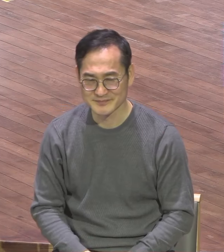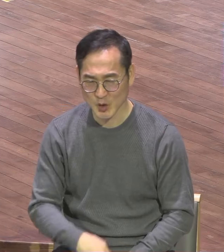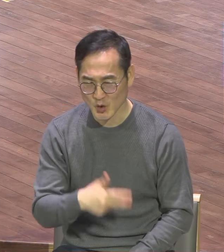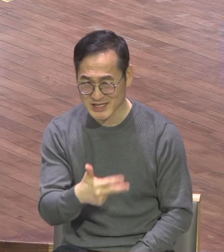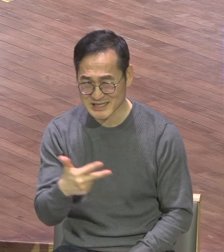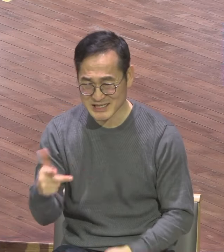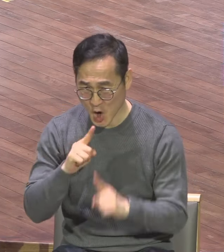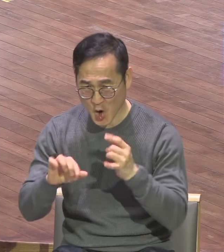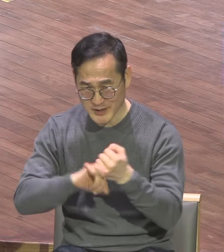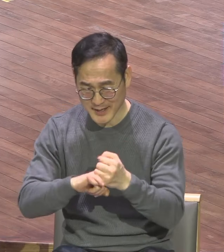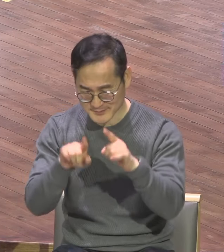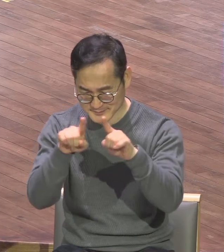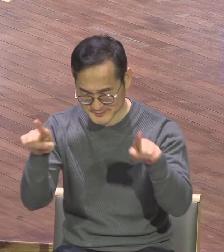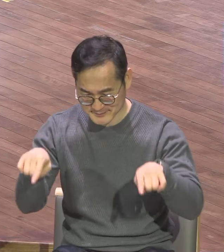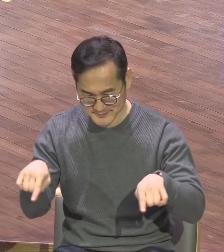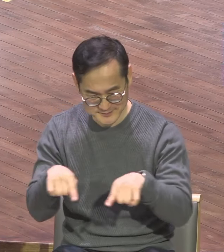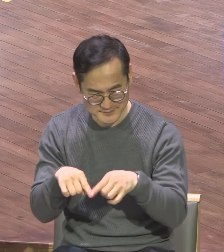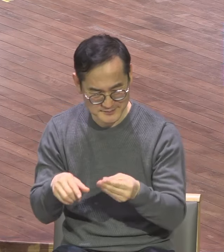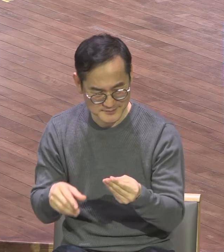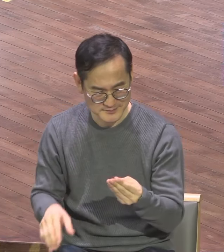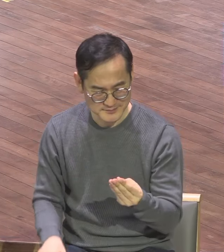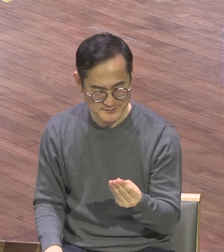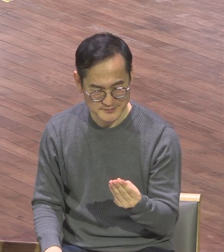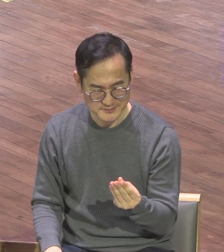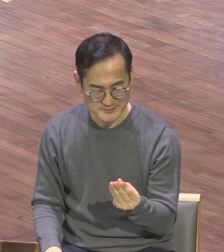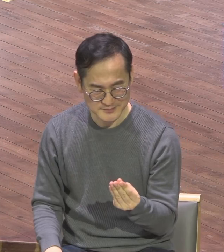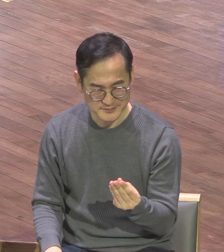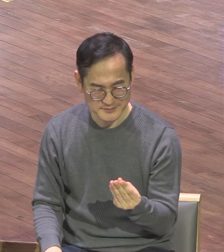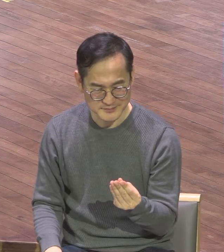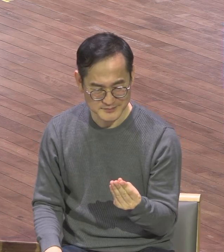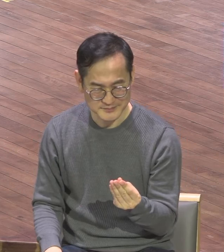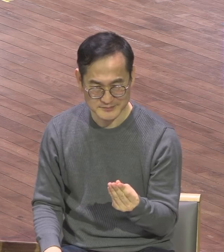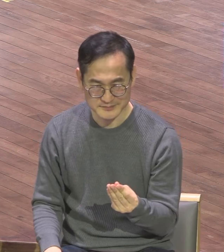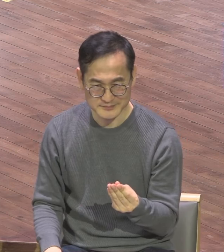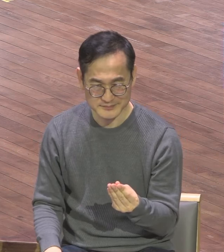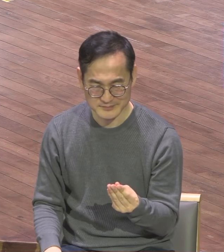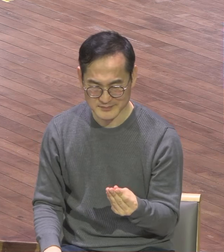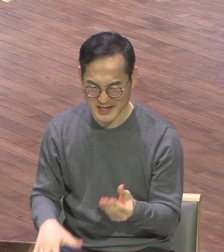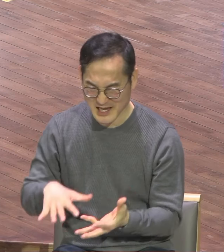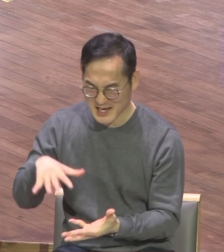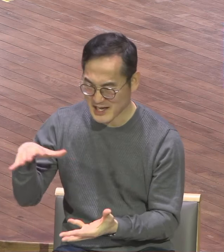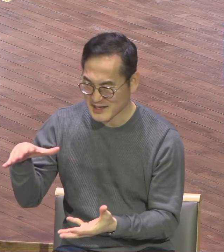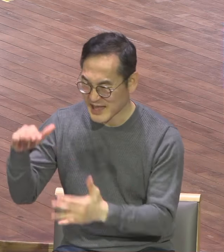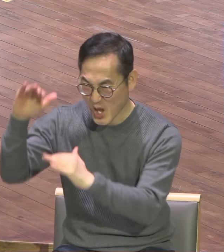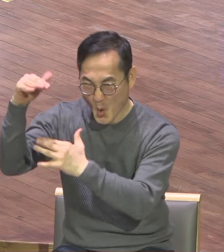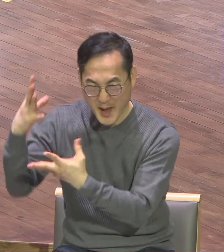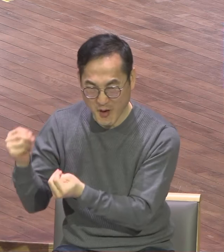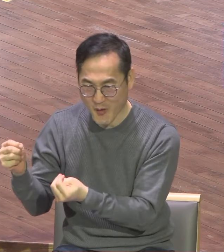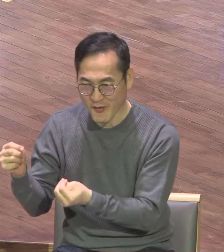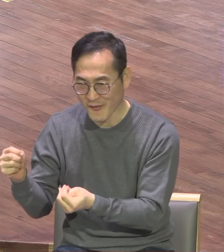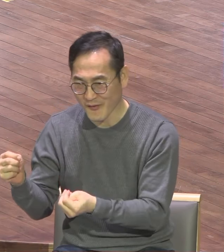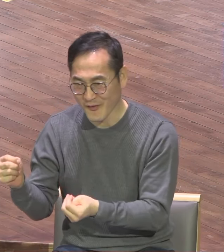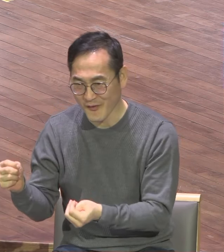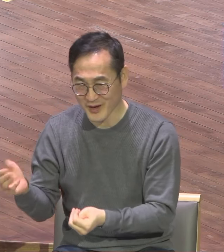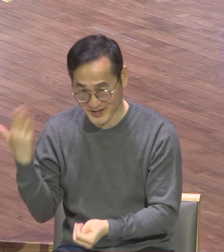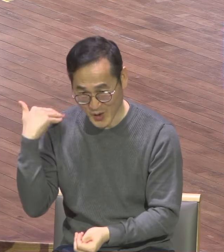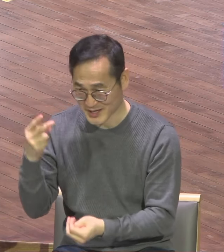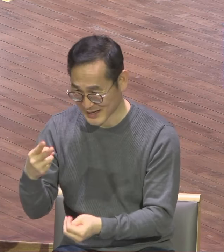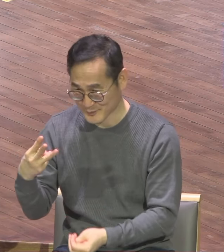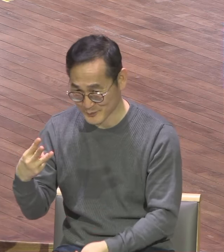가지고 착 하도록 딱 지난번 이쪽 양이 많기 때문에 지난번의 크기의 두 배 정도